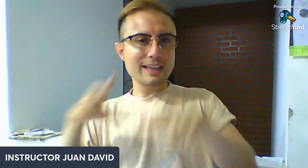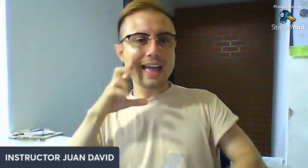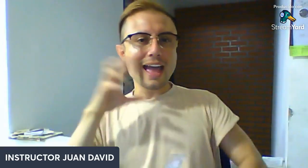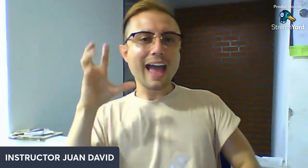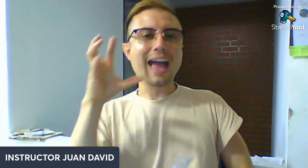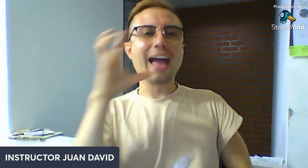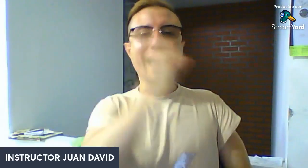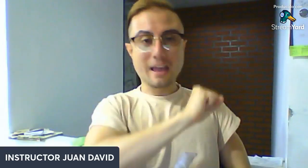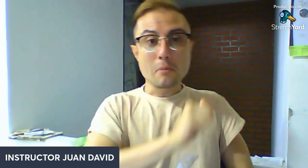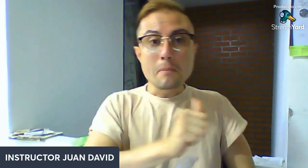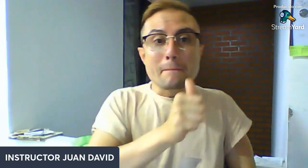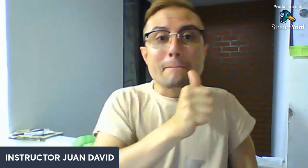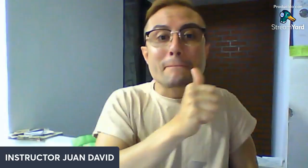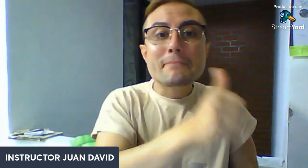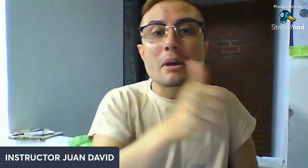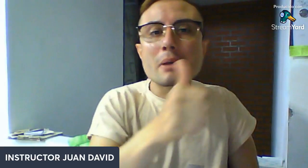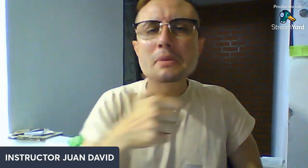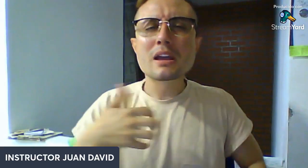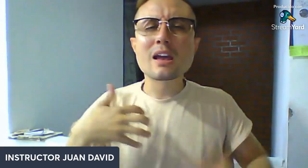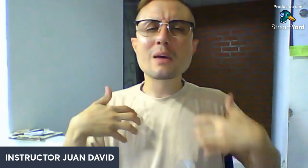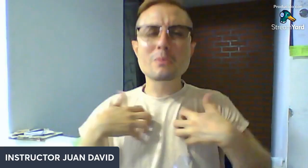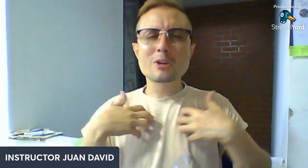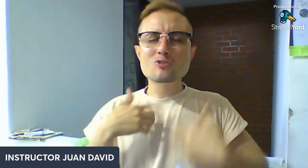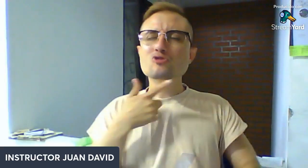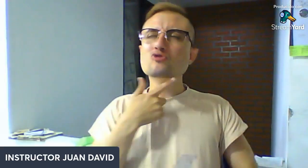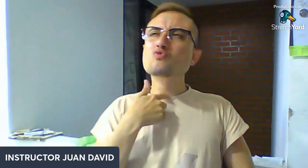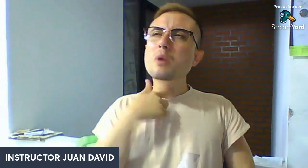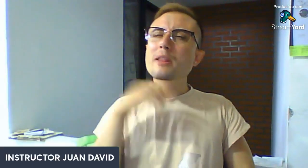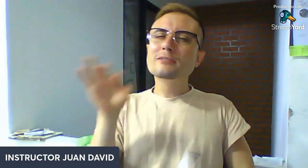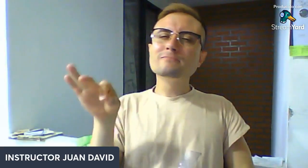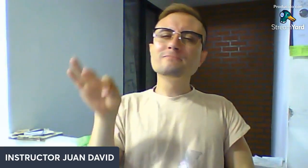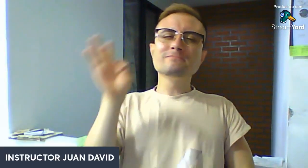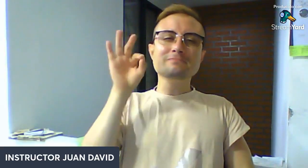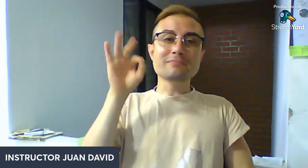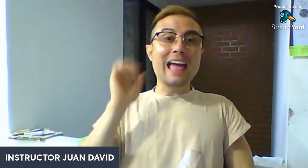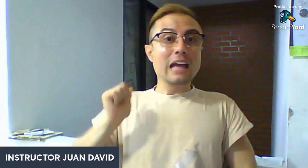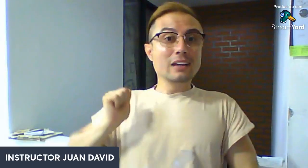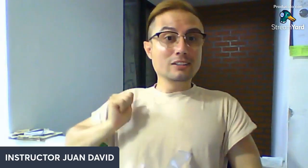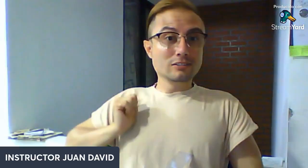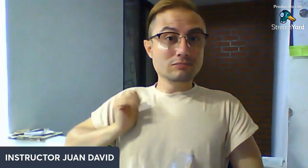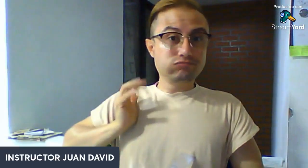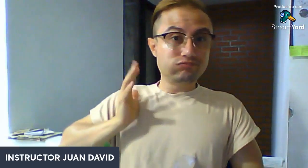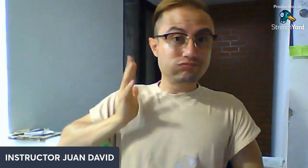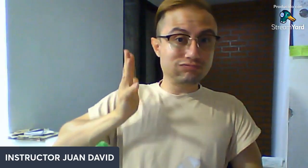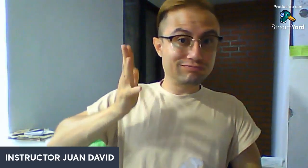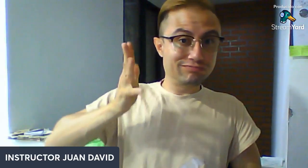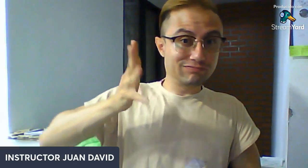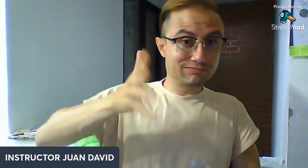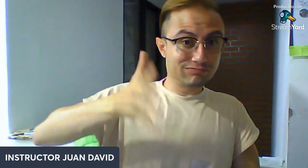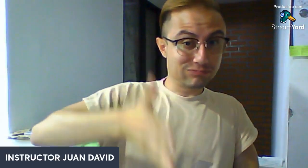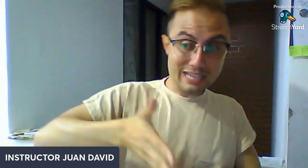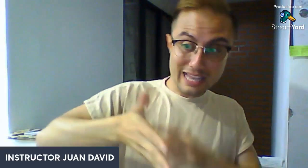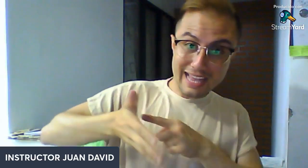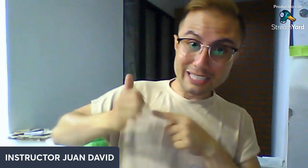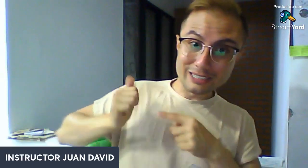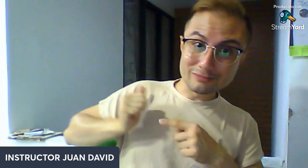y demás. Entonces, voy a hacer una demostración de cómo harían ustedes la actividad. Primero lo hago